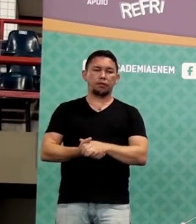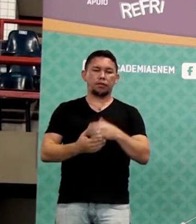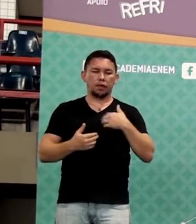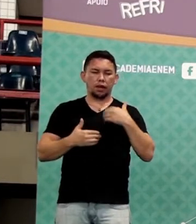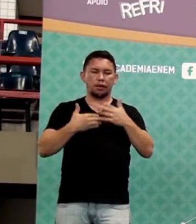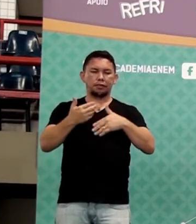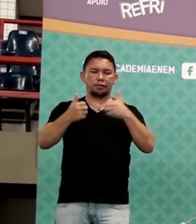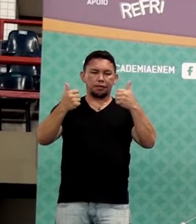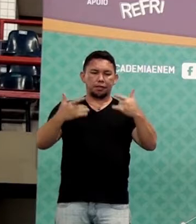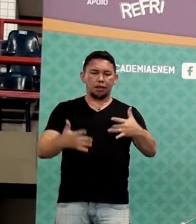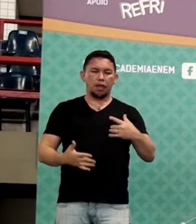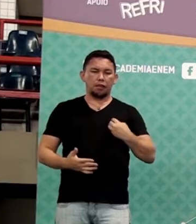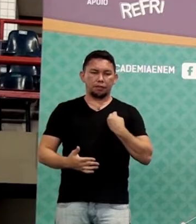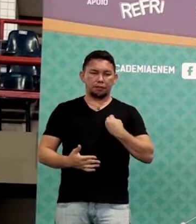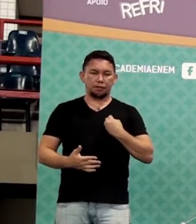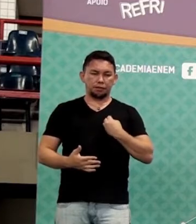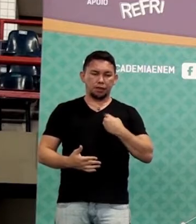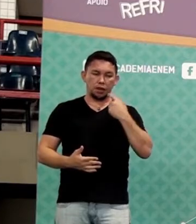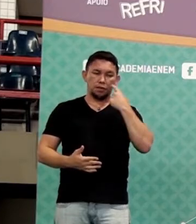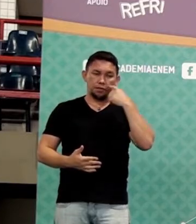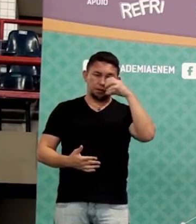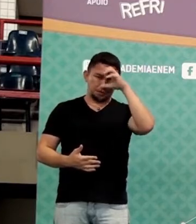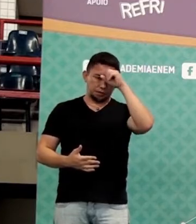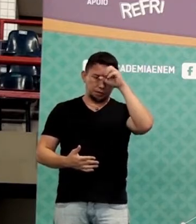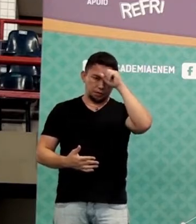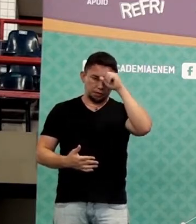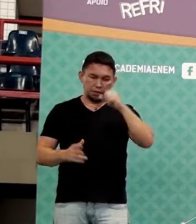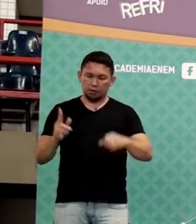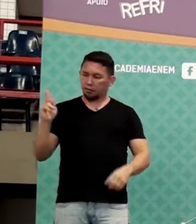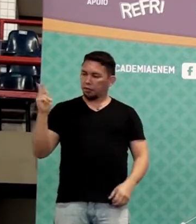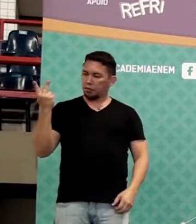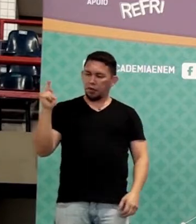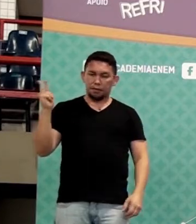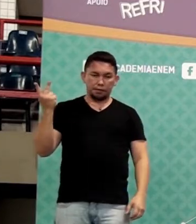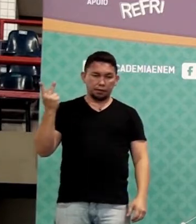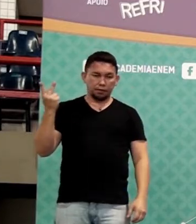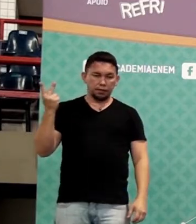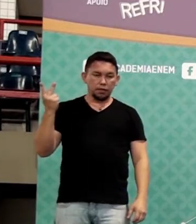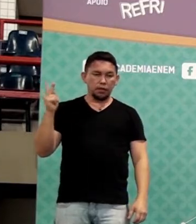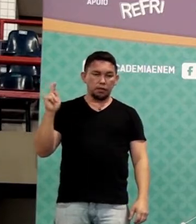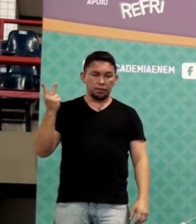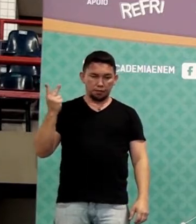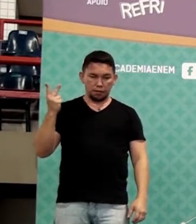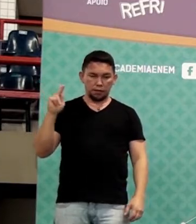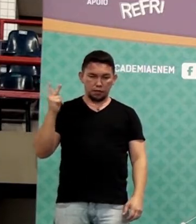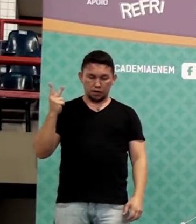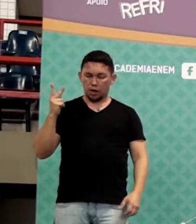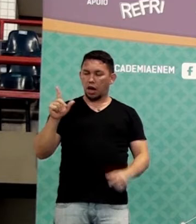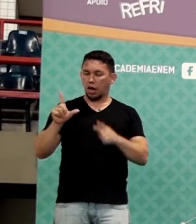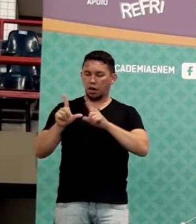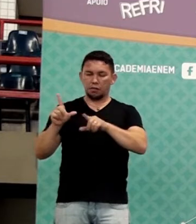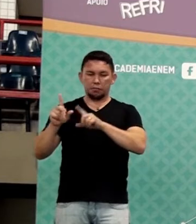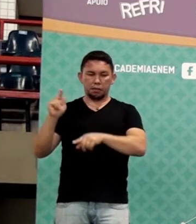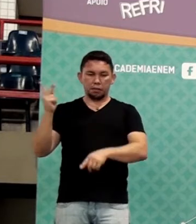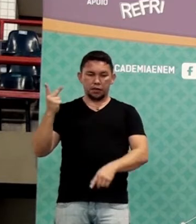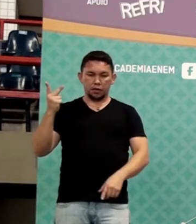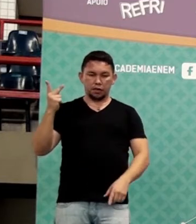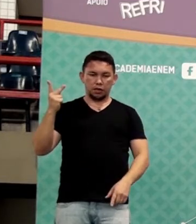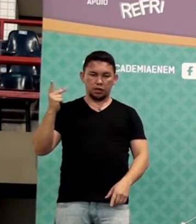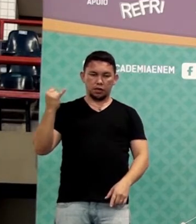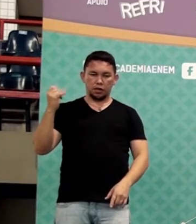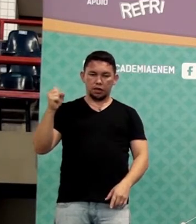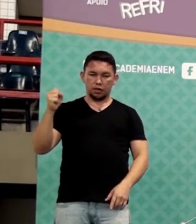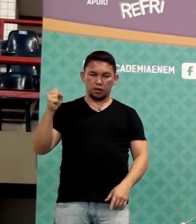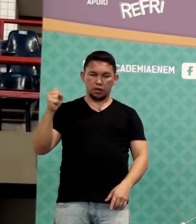vou dizendo na hora da aula. Por exemplo, aprenda o seguinte, que o H, quando eu pronuncio a palavra história, ou no inglês,